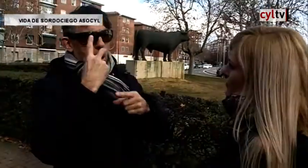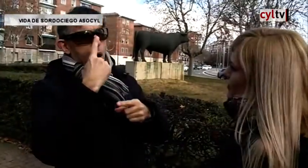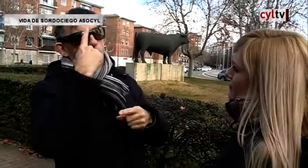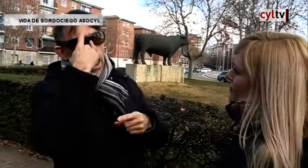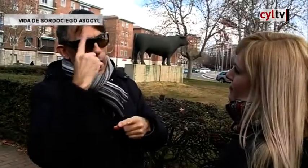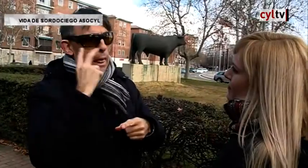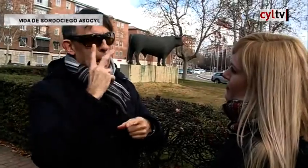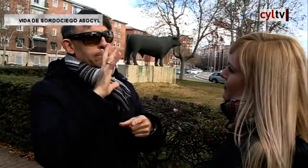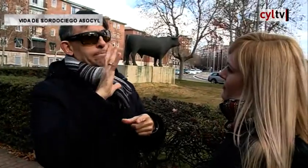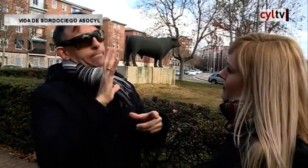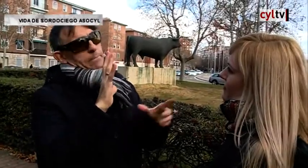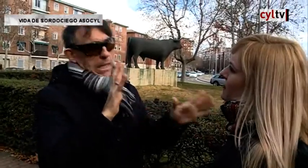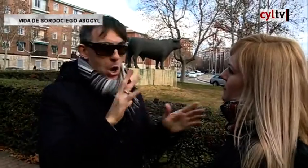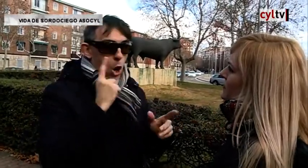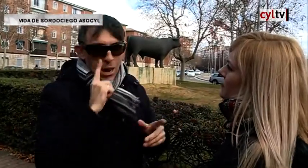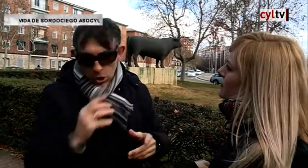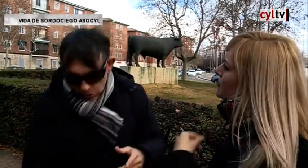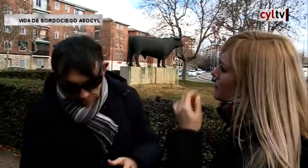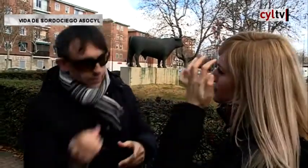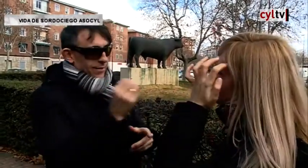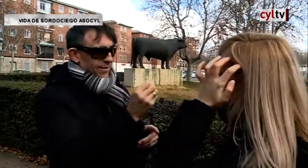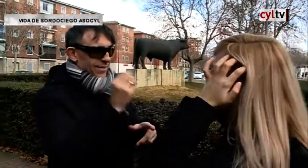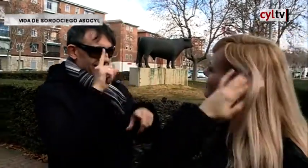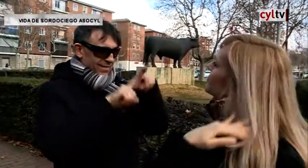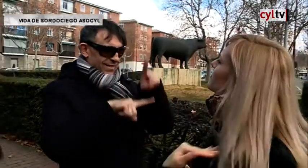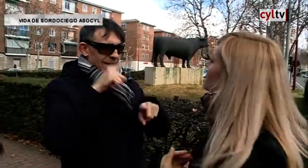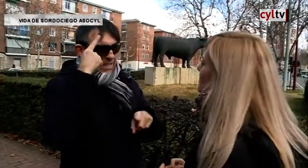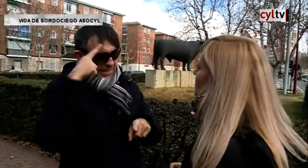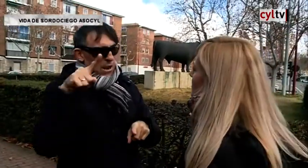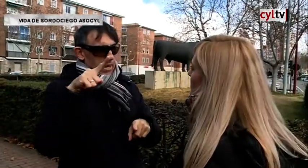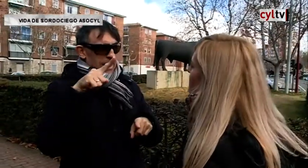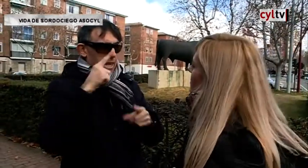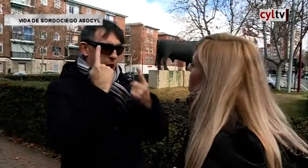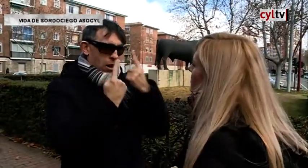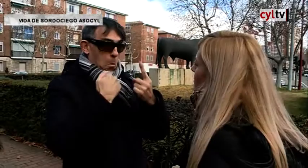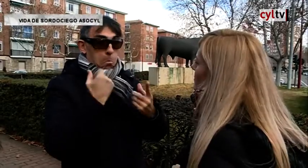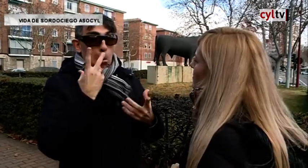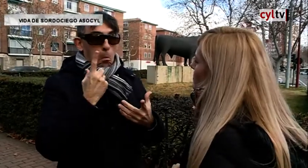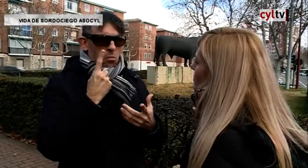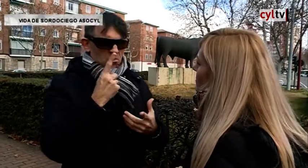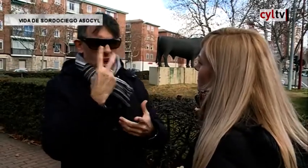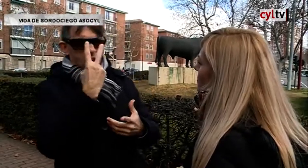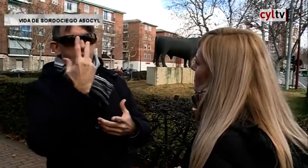verdad que muchas veces necesitamos orientación, que alguien cercano, o bien un familiar, o bien un amigo, nos diga